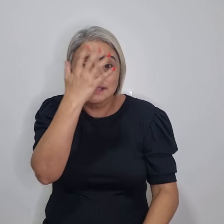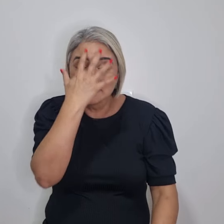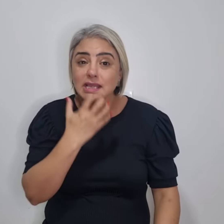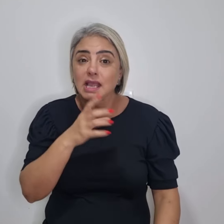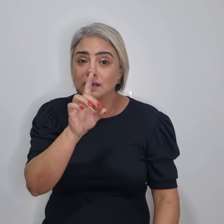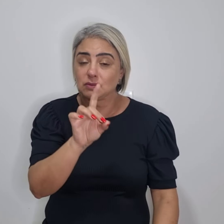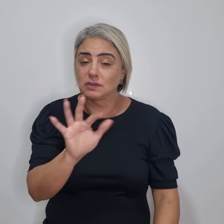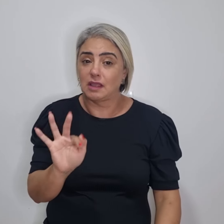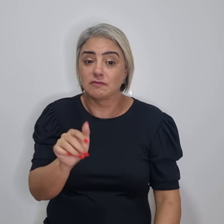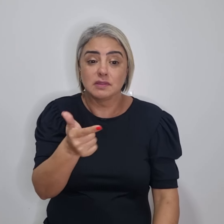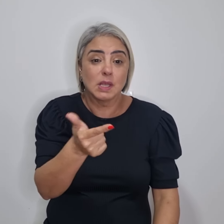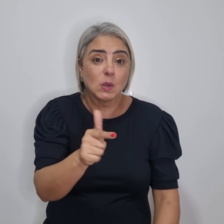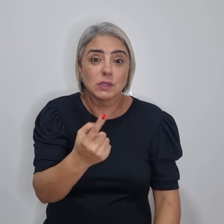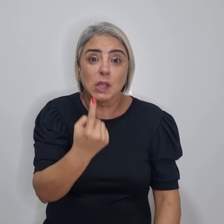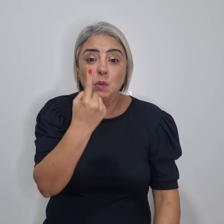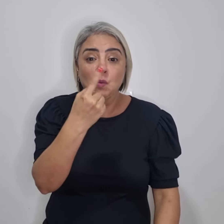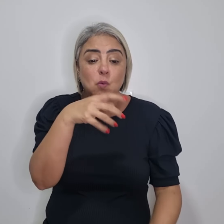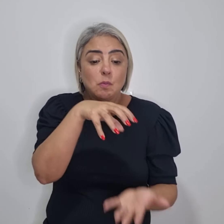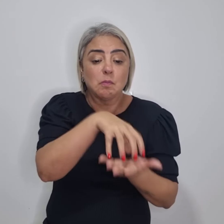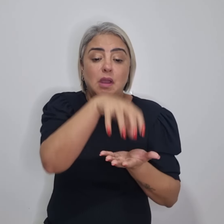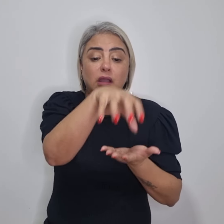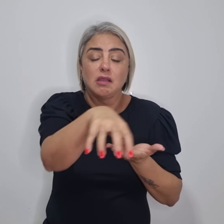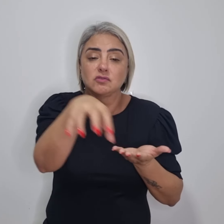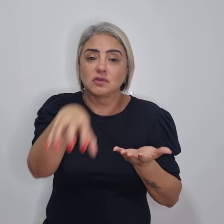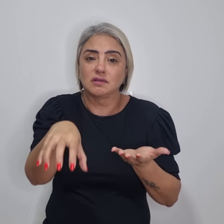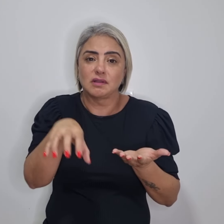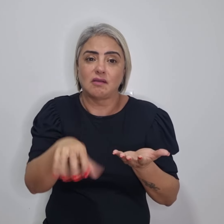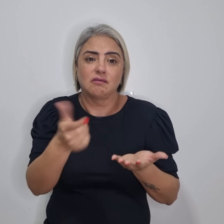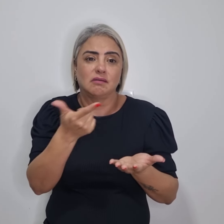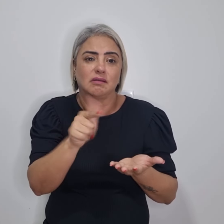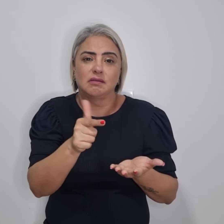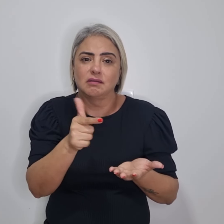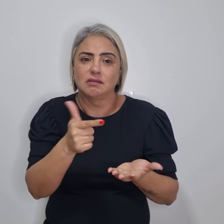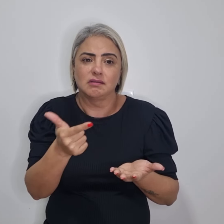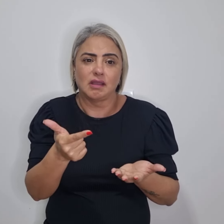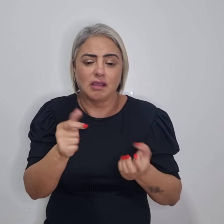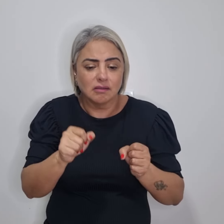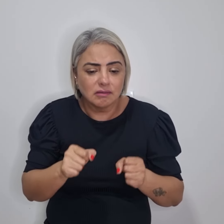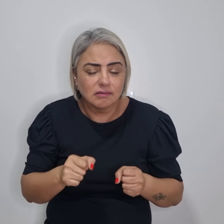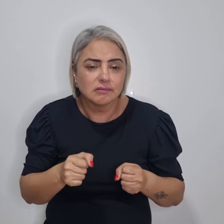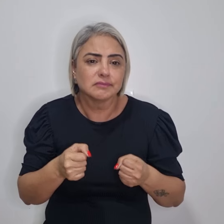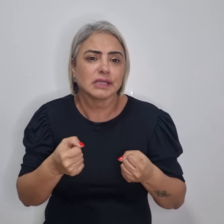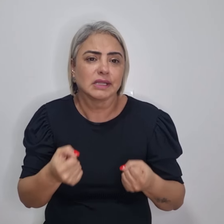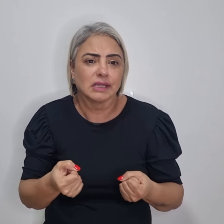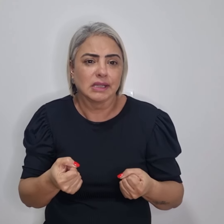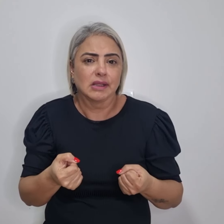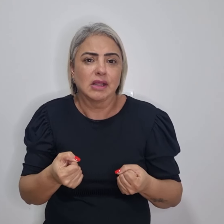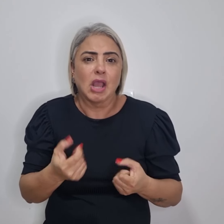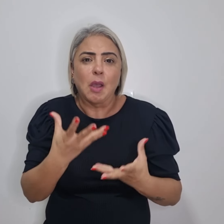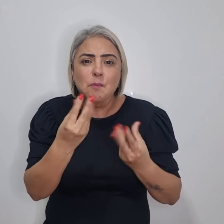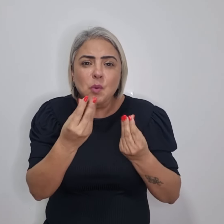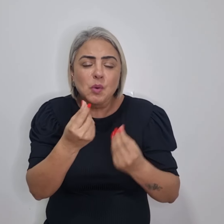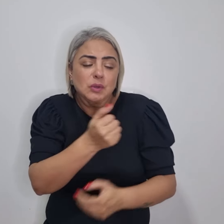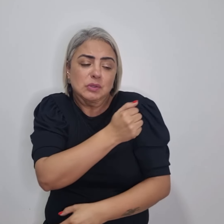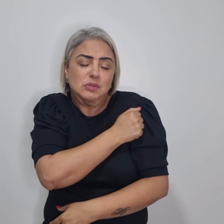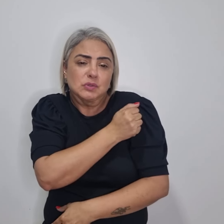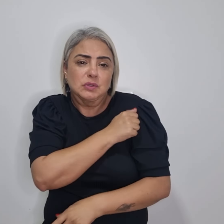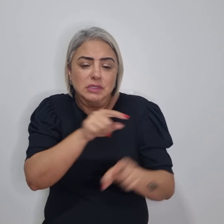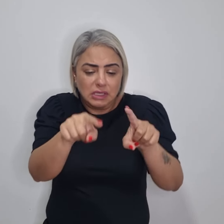Não há uma regional de ensino que não esteja enfrentando excesso de estudantes em suas salas de